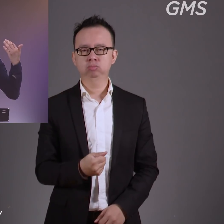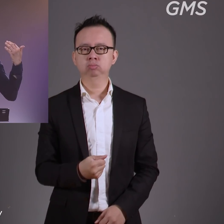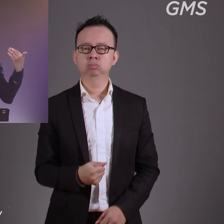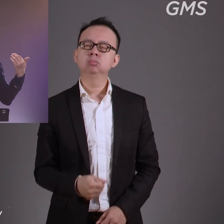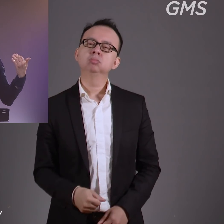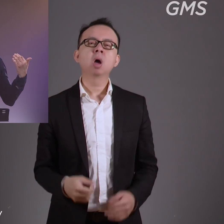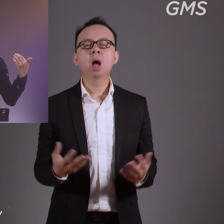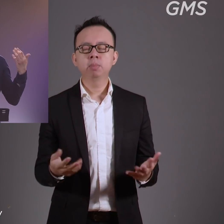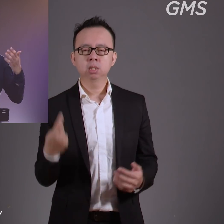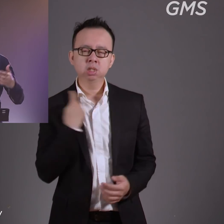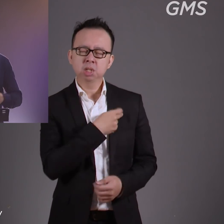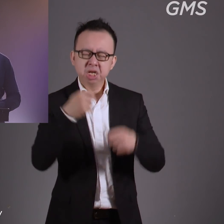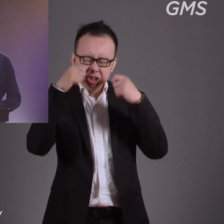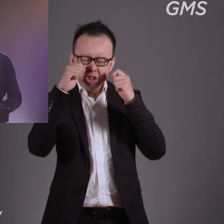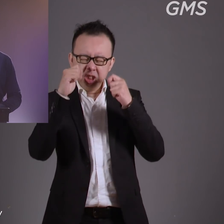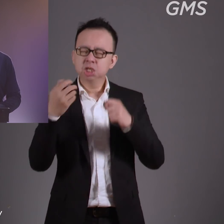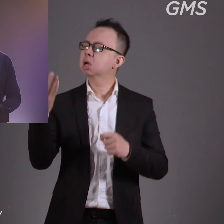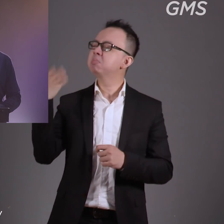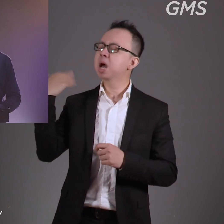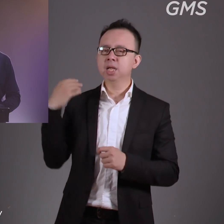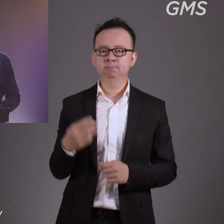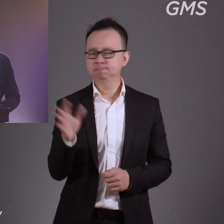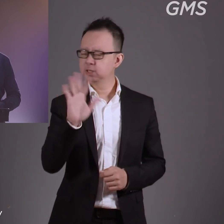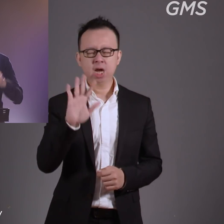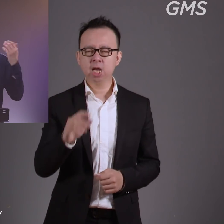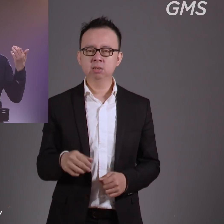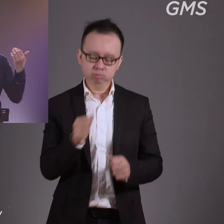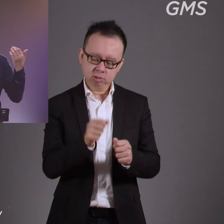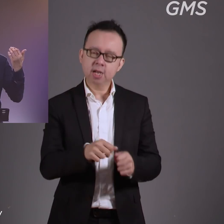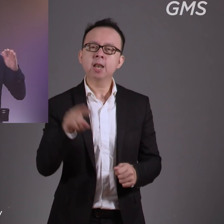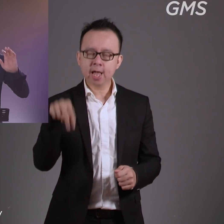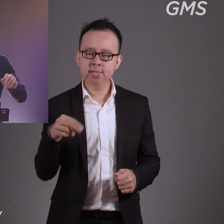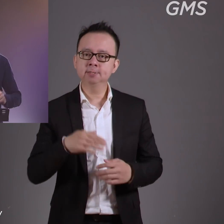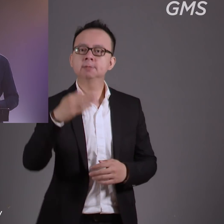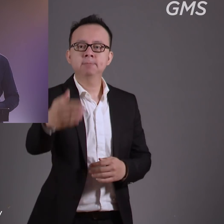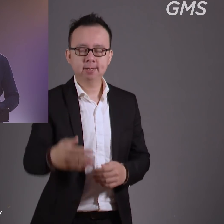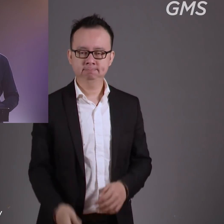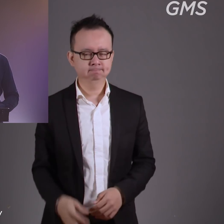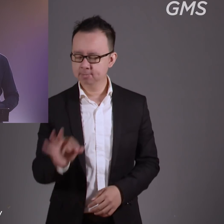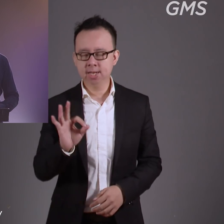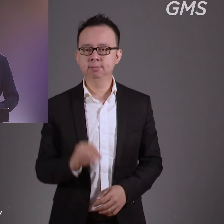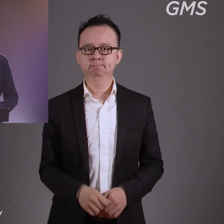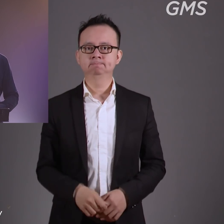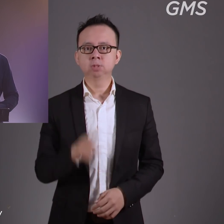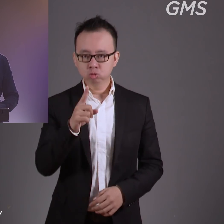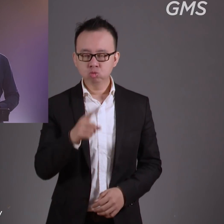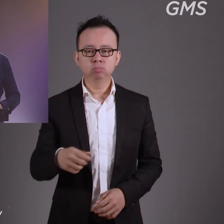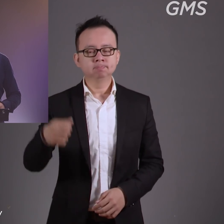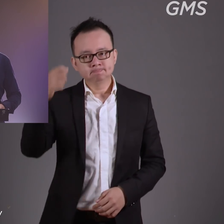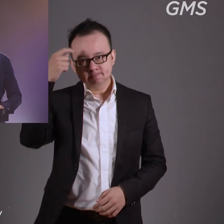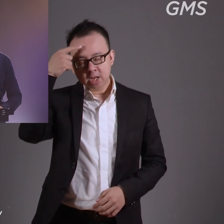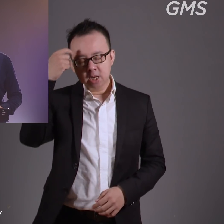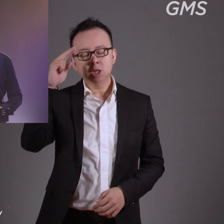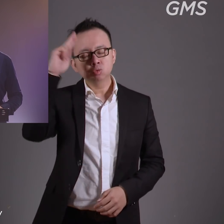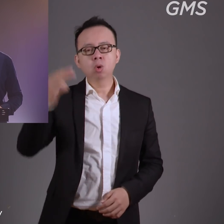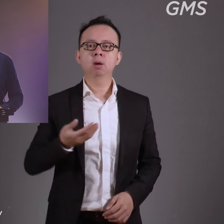Apa yang kita sesali tahun ini jangan diulangi tahun yang akan datang. Apa yang kita banggakan, letakkan. Sebab Tuhan mau melakukan suatu